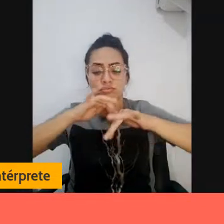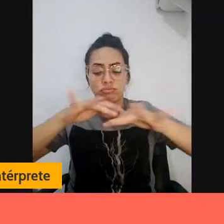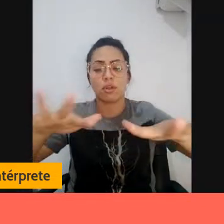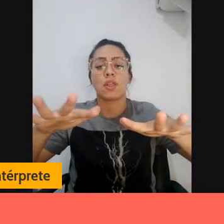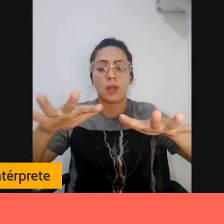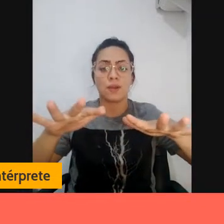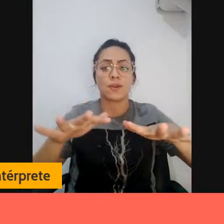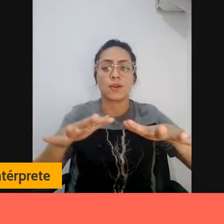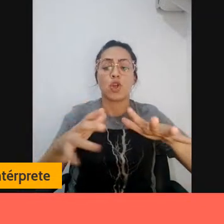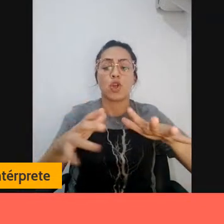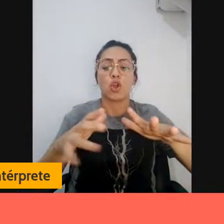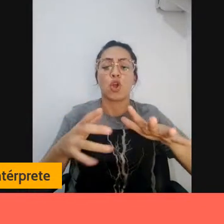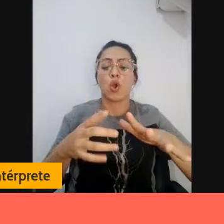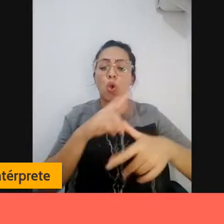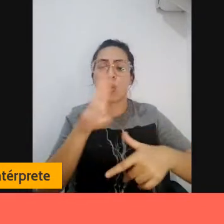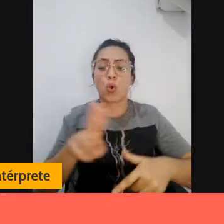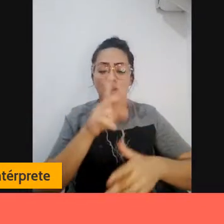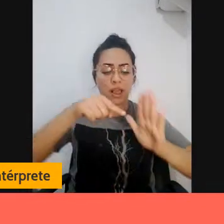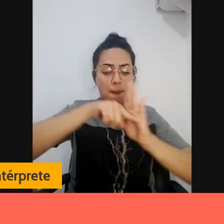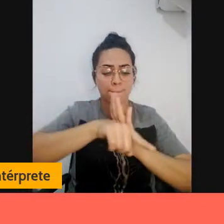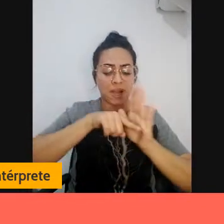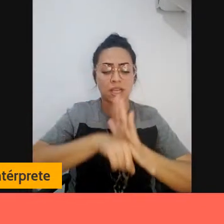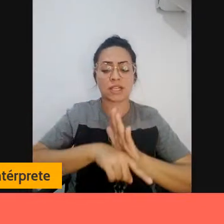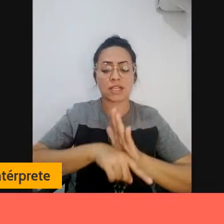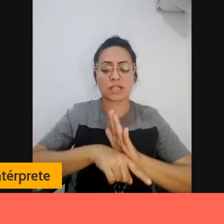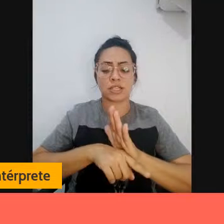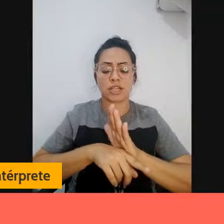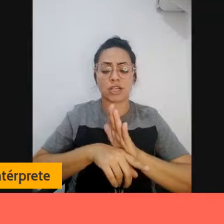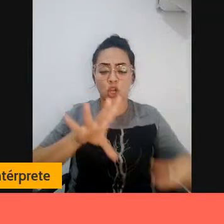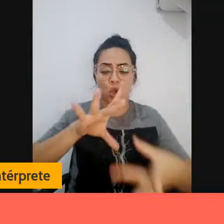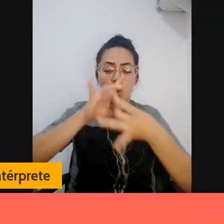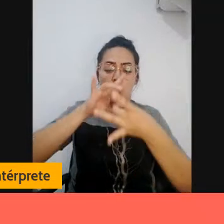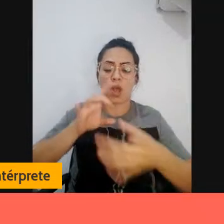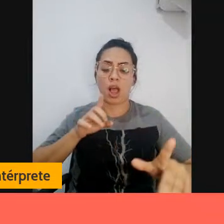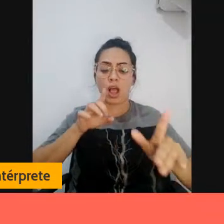a pesquisa e com o ensino.